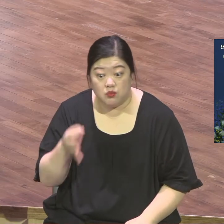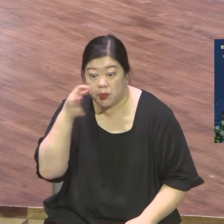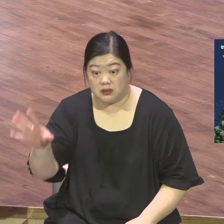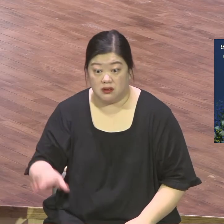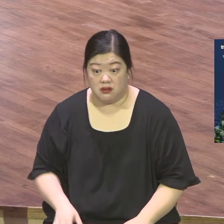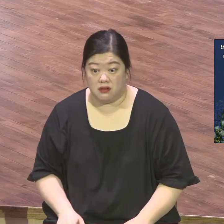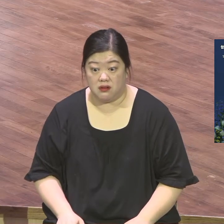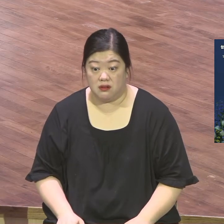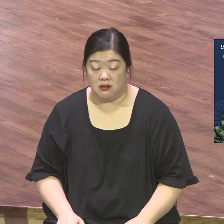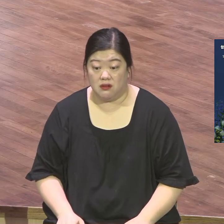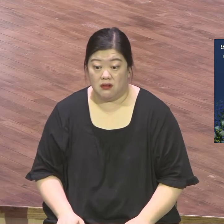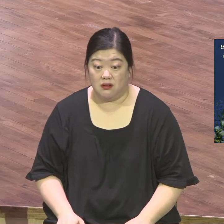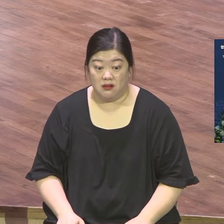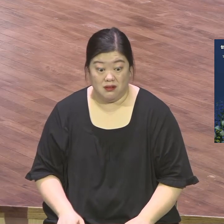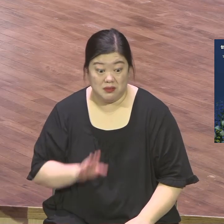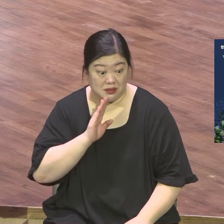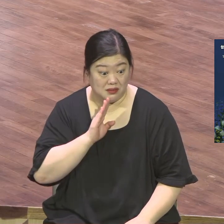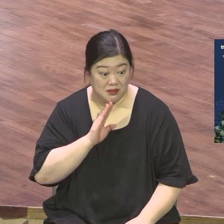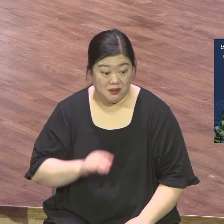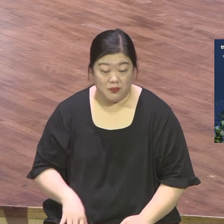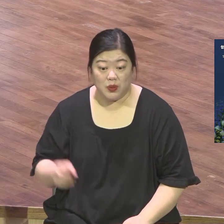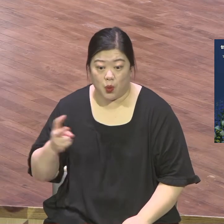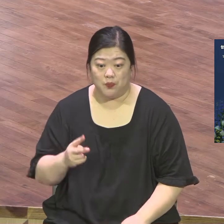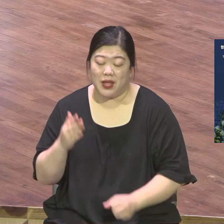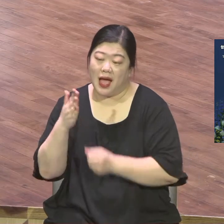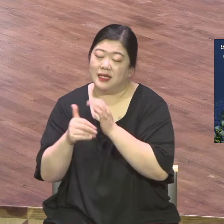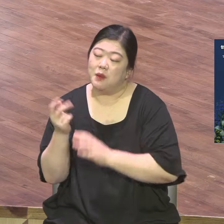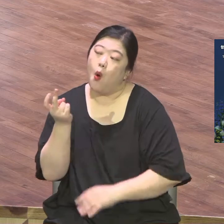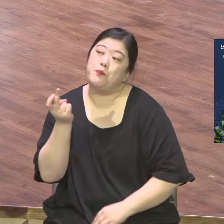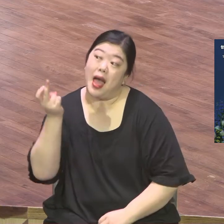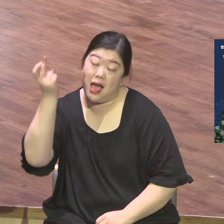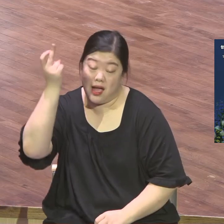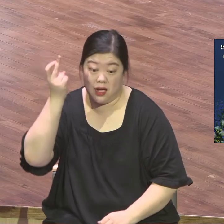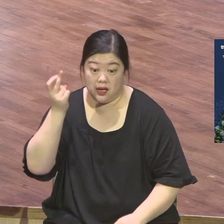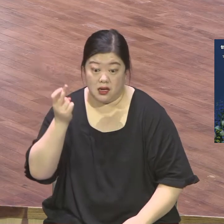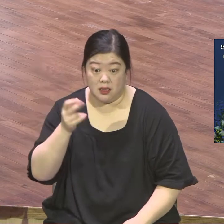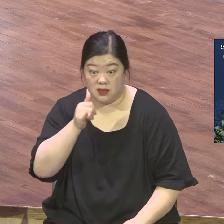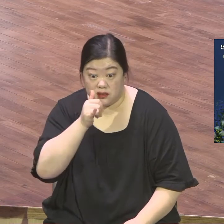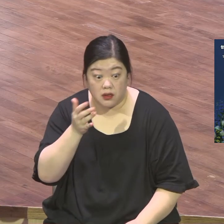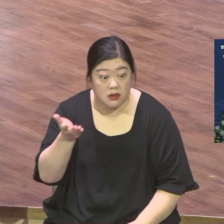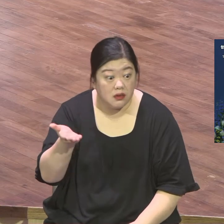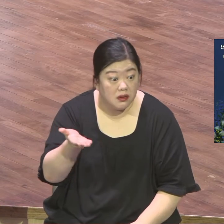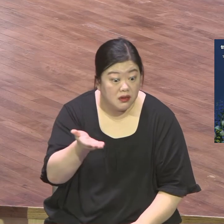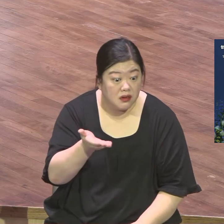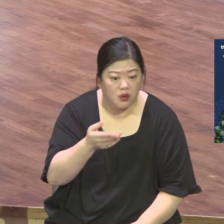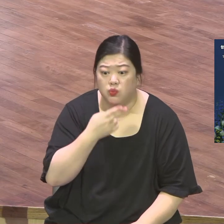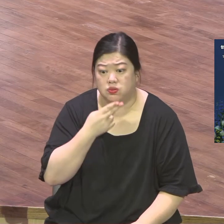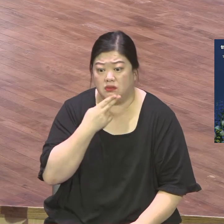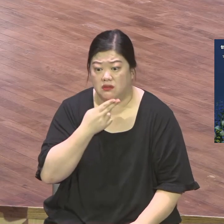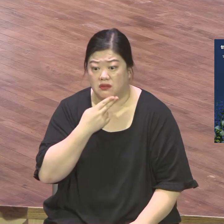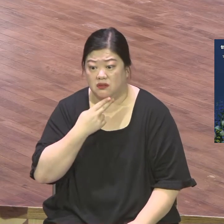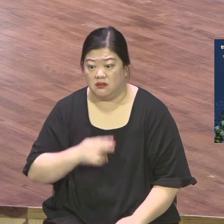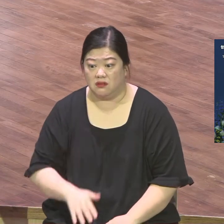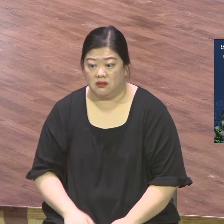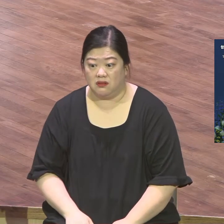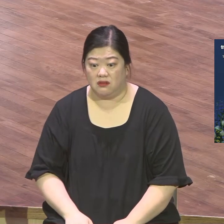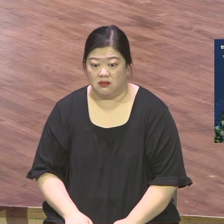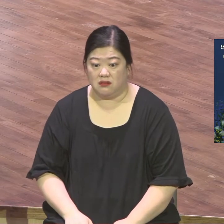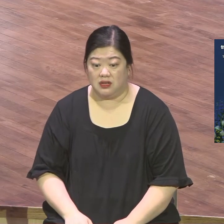하나님을 그렇게 여러분 뭐 오빠라고 부르는 사람 있어요? 아니잖아요.